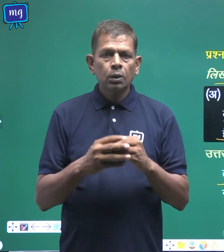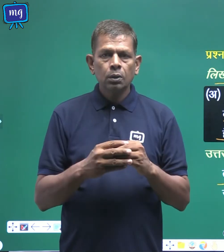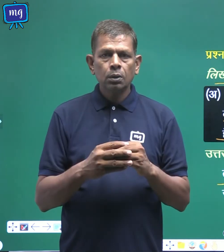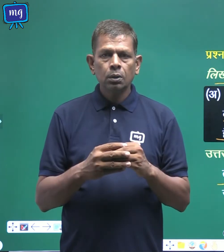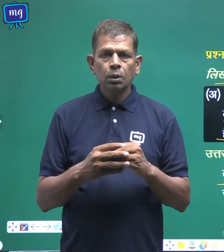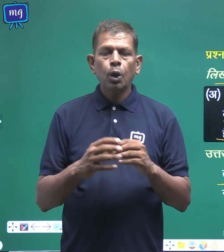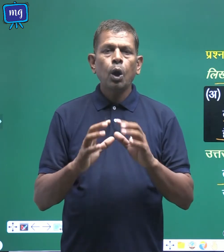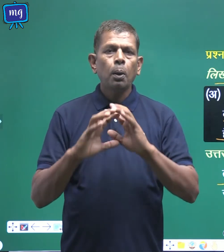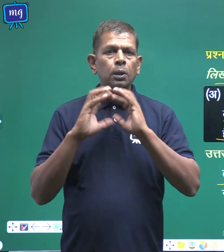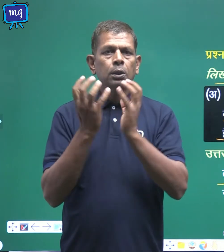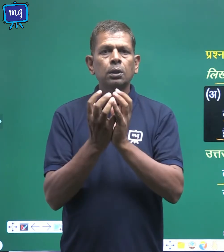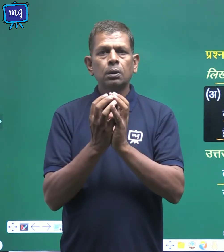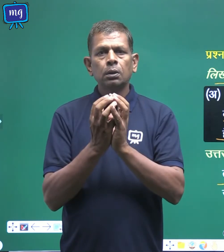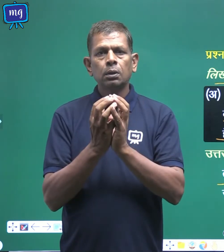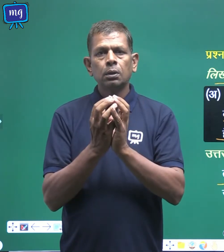पटसन के